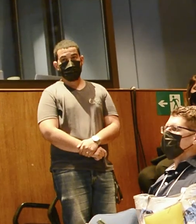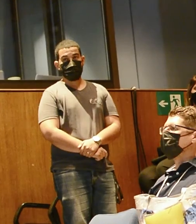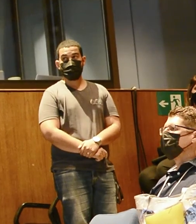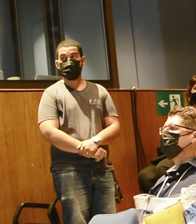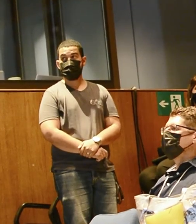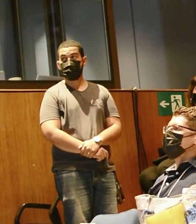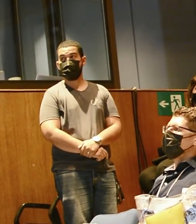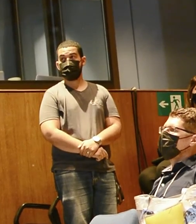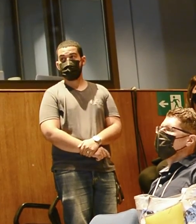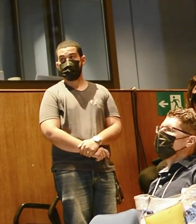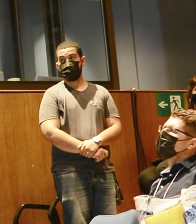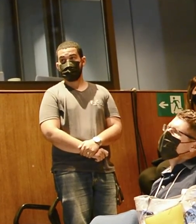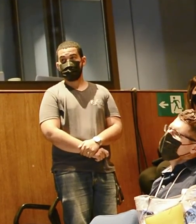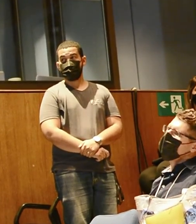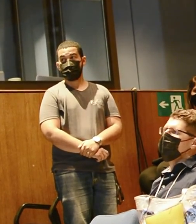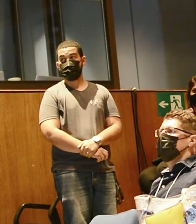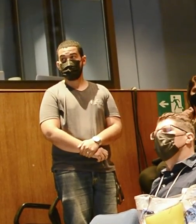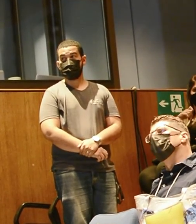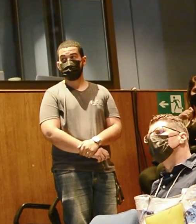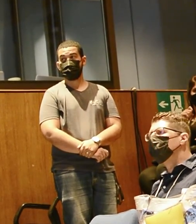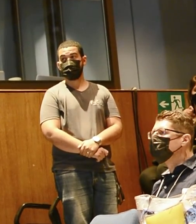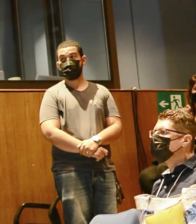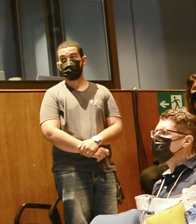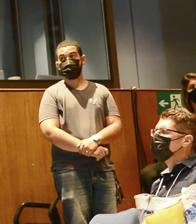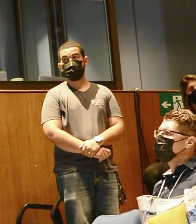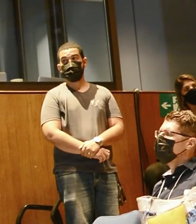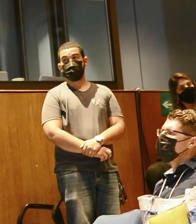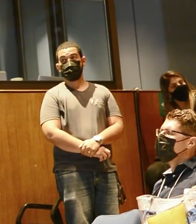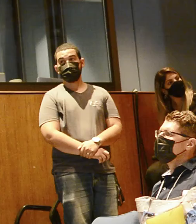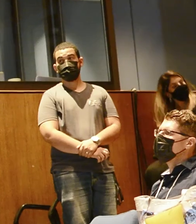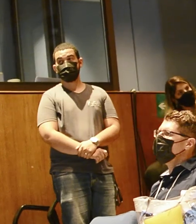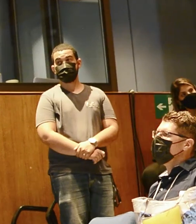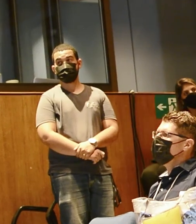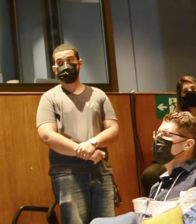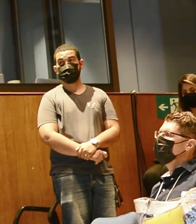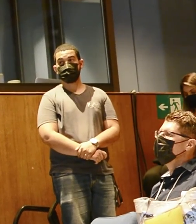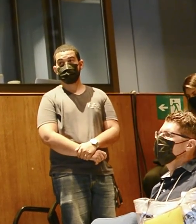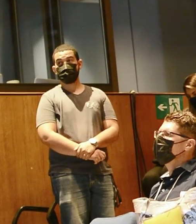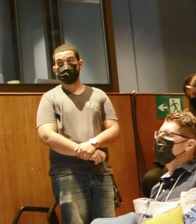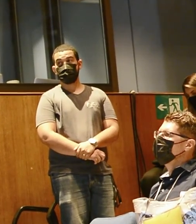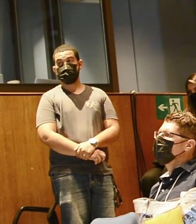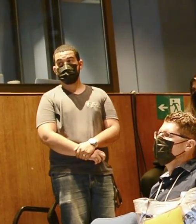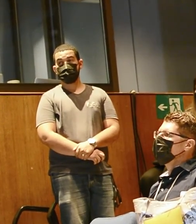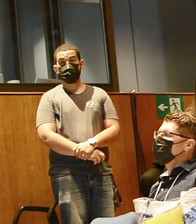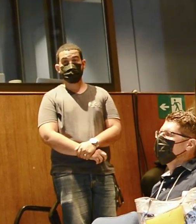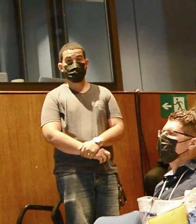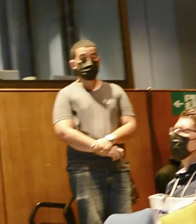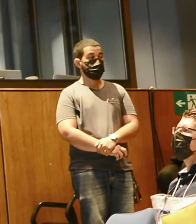Se acidentalmente esse conduíte se soltar, no caso ele teria que realizar uma nova